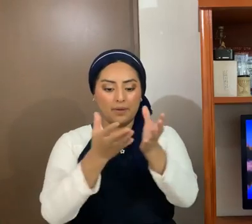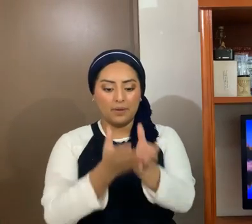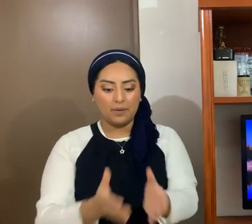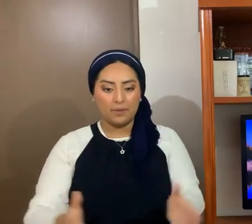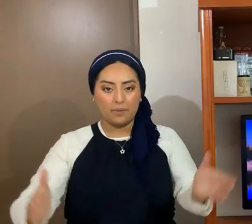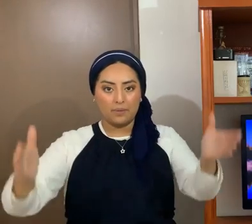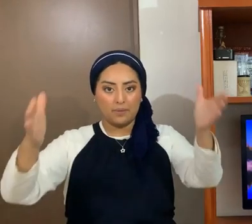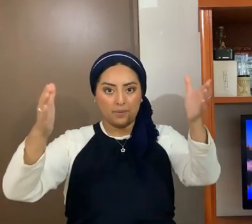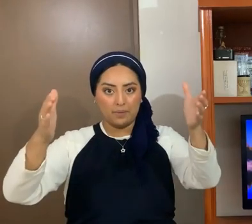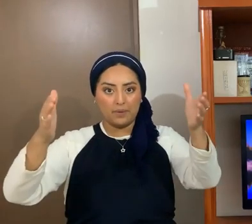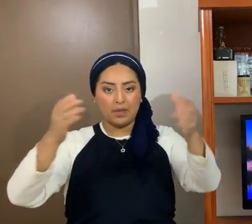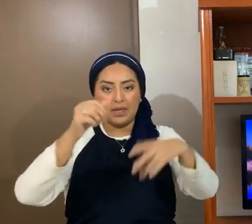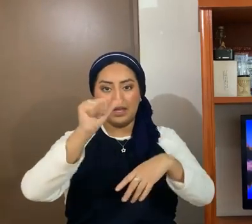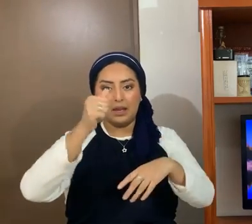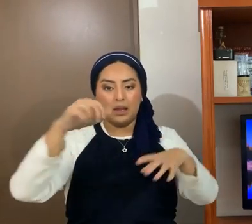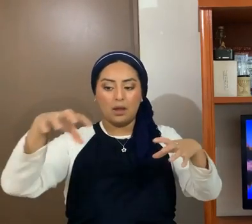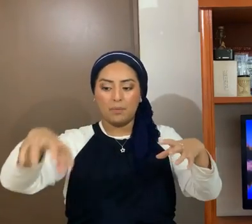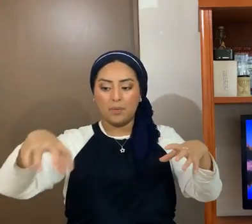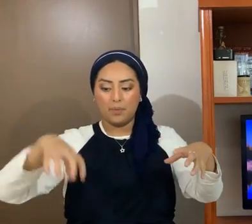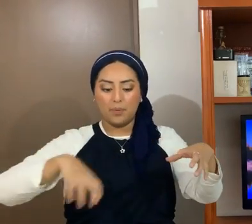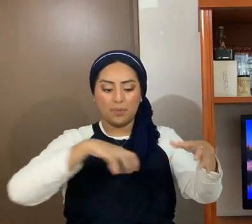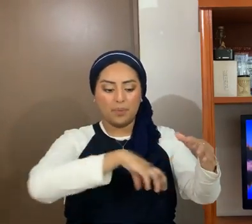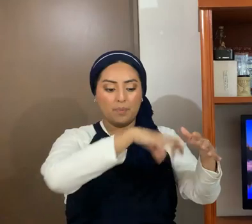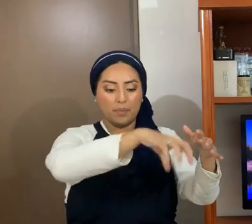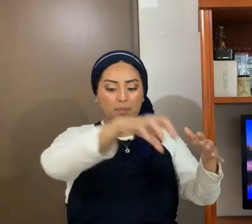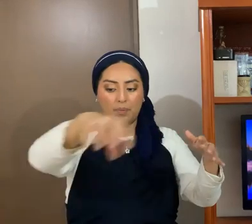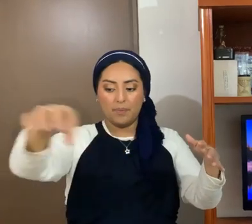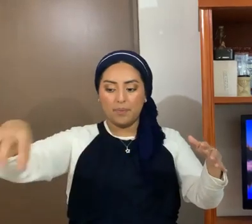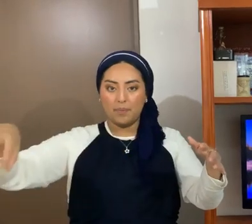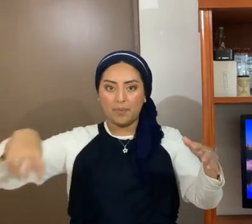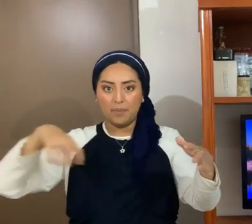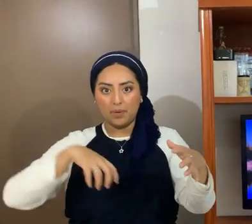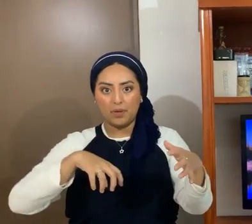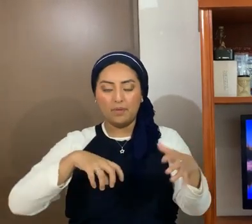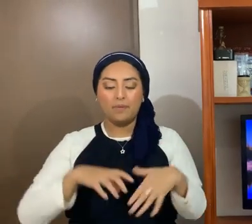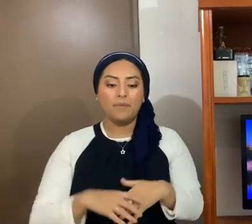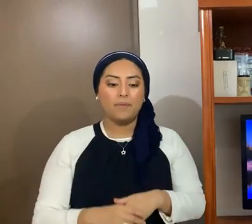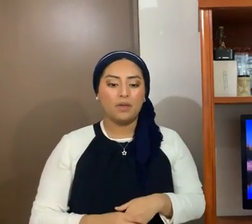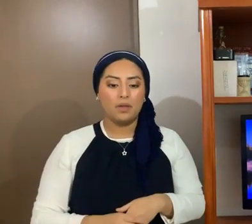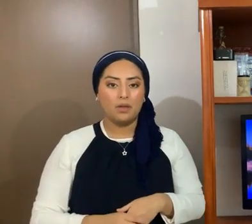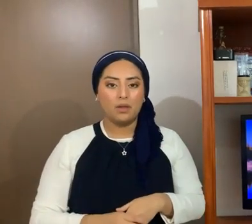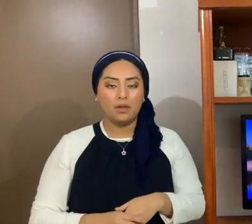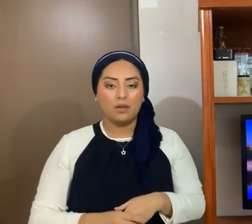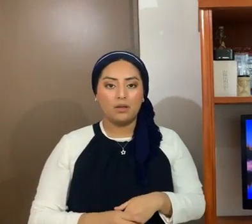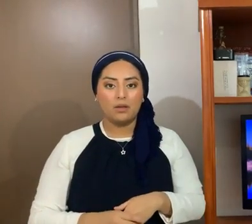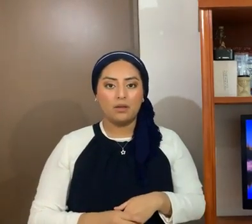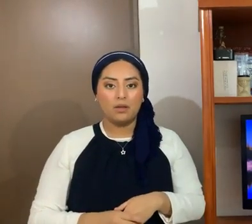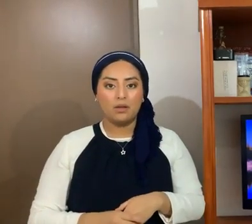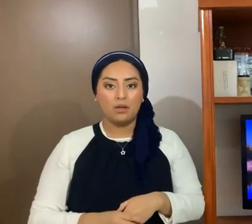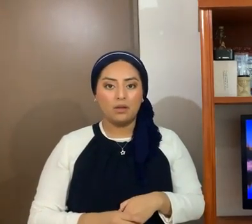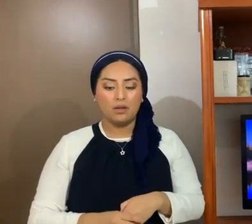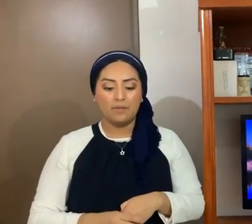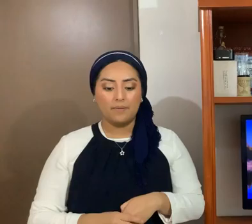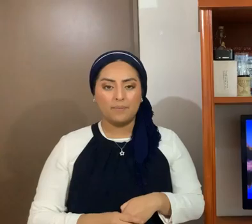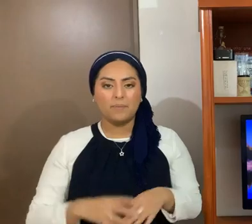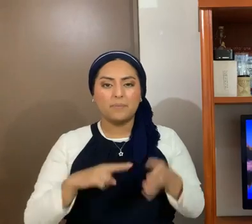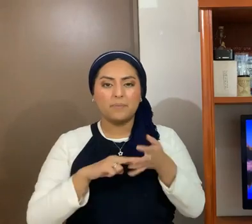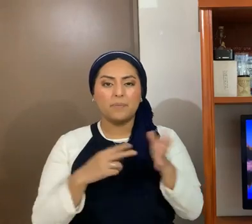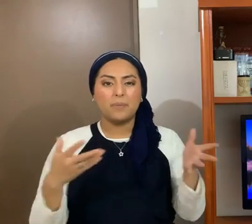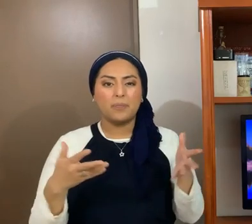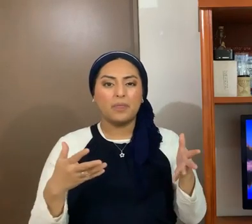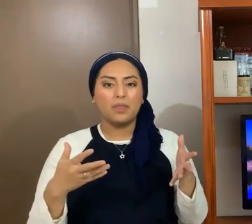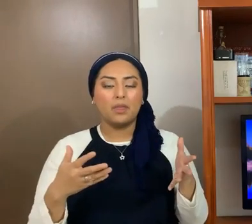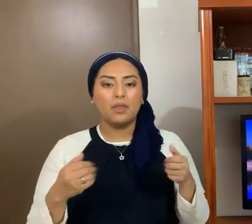como calabazas, 10 en cada codo, que ceñían el mar alrededor de 2 filas, las cuales habían sido fundidas para cuando el mar fue fundido. ¿A qué se